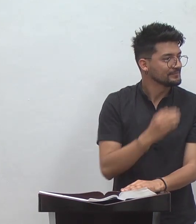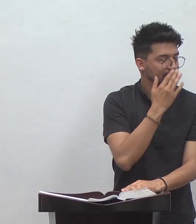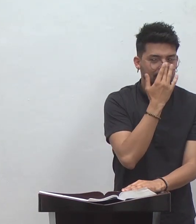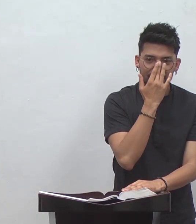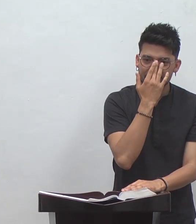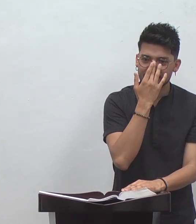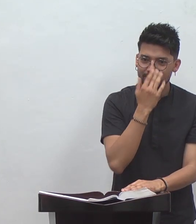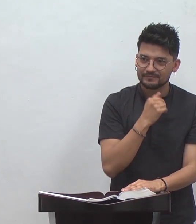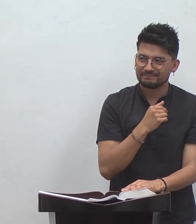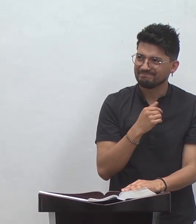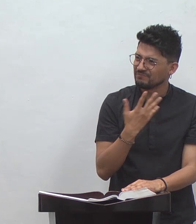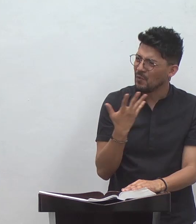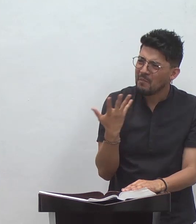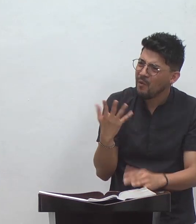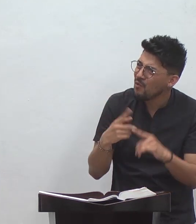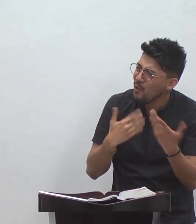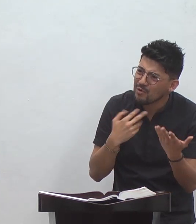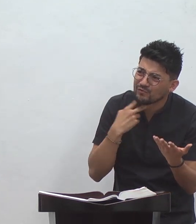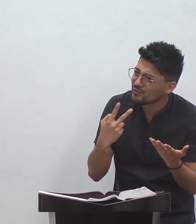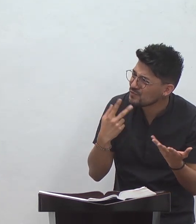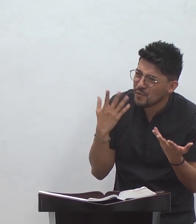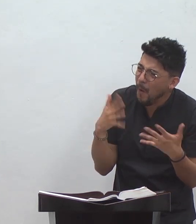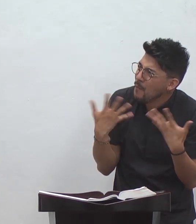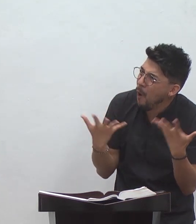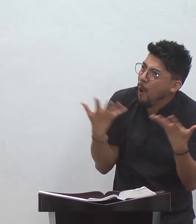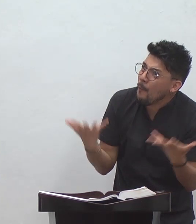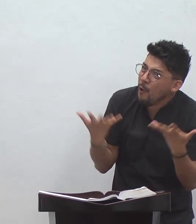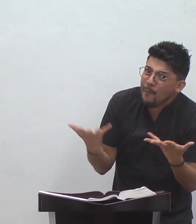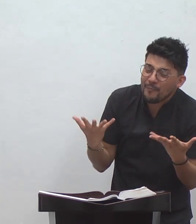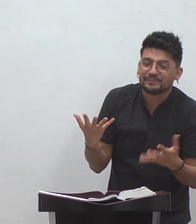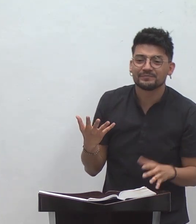sus palabras. Pero ¿cómo, Patti? Yo no hablo.